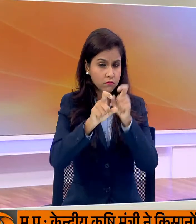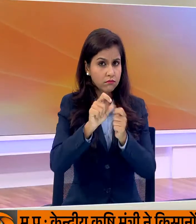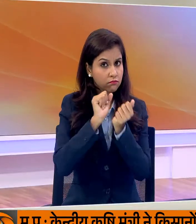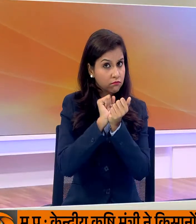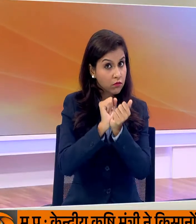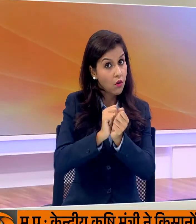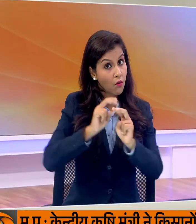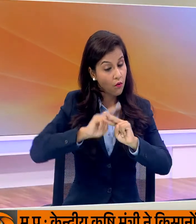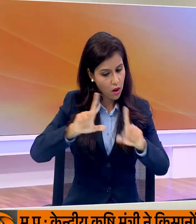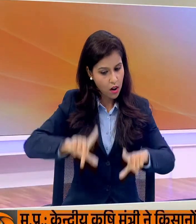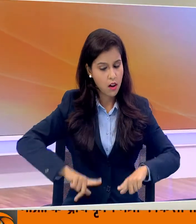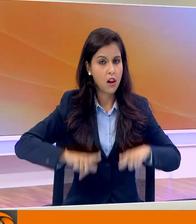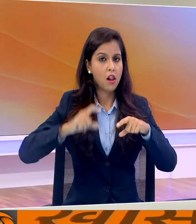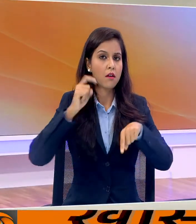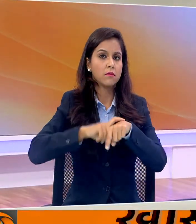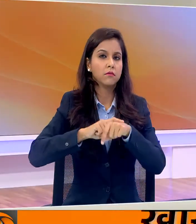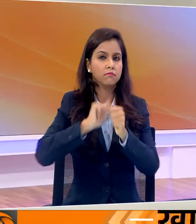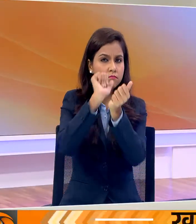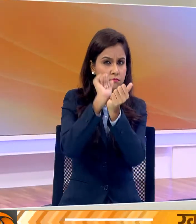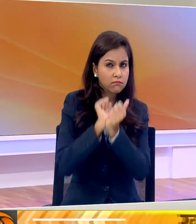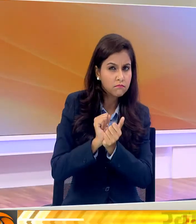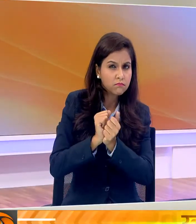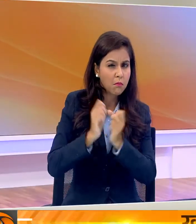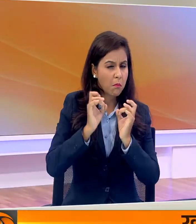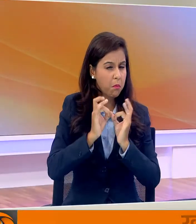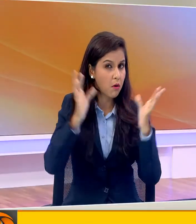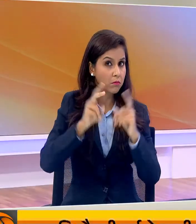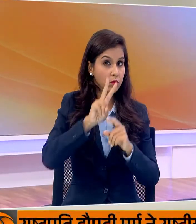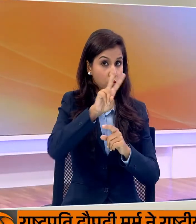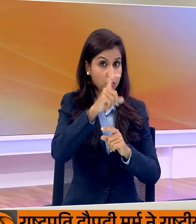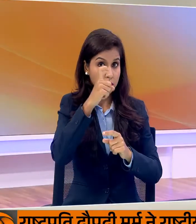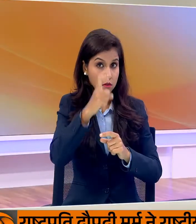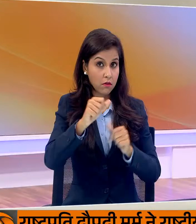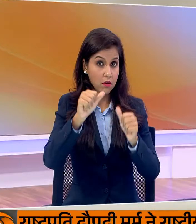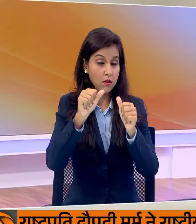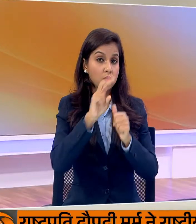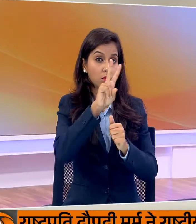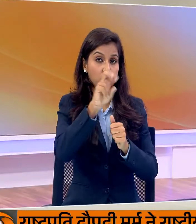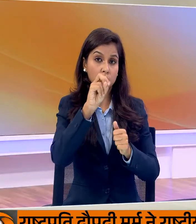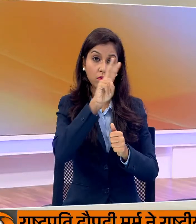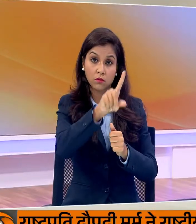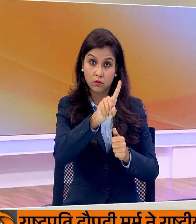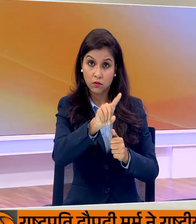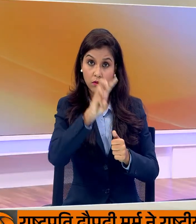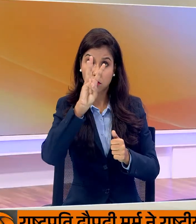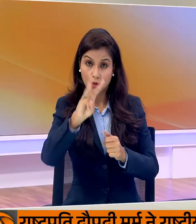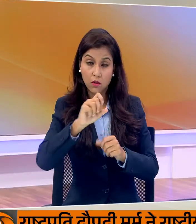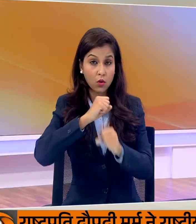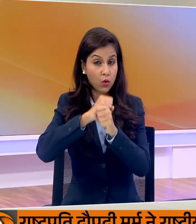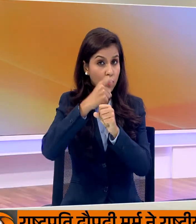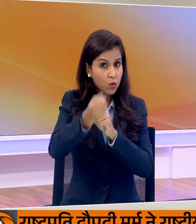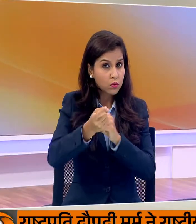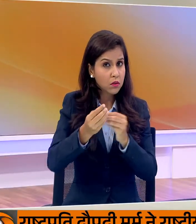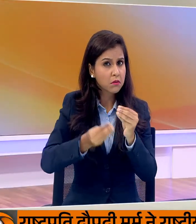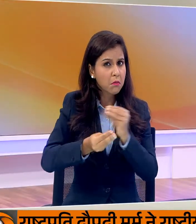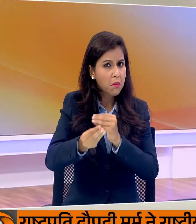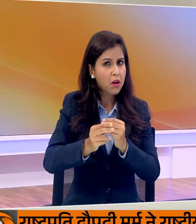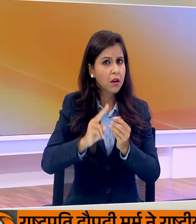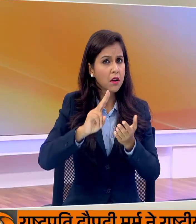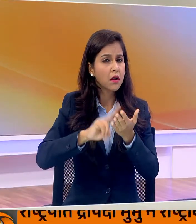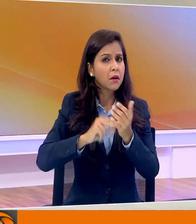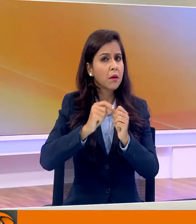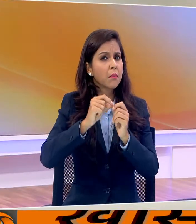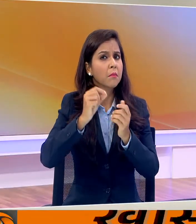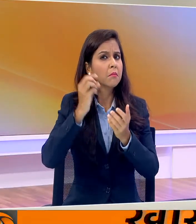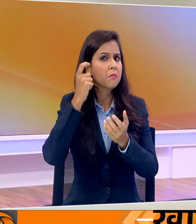है। सिलसिलेवार धमाकों की एक घटना 27 अक्टूबर 2013 को हुई थी। इसमें गुजरात के तत्कालीन मुख्यमंत्री नरेंद्र मोदी